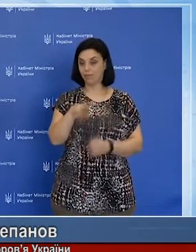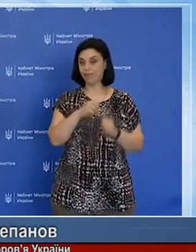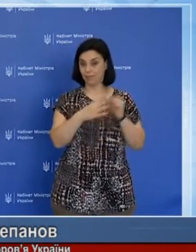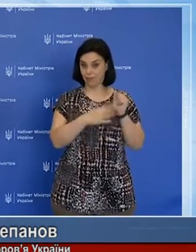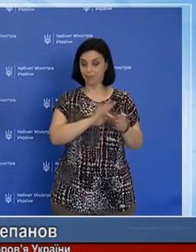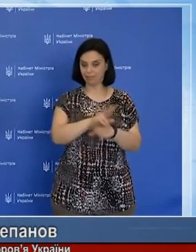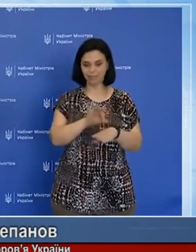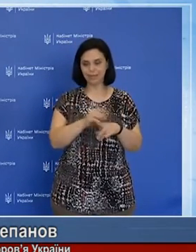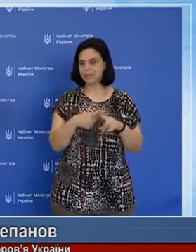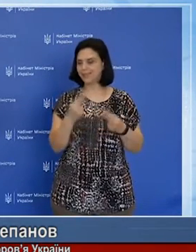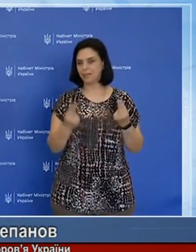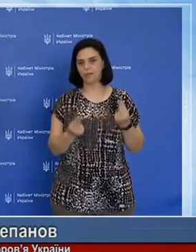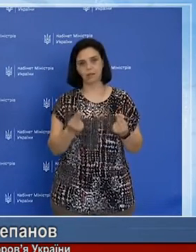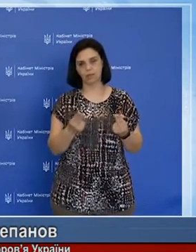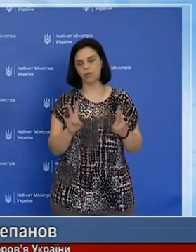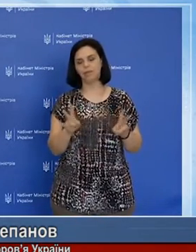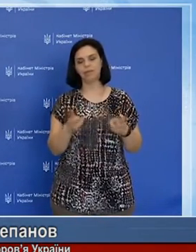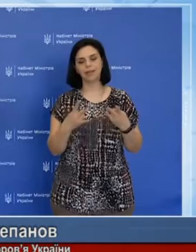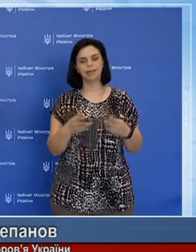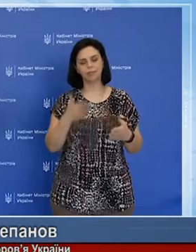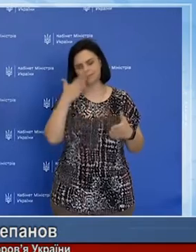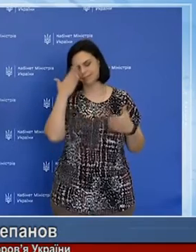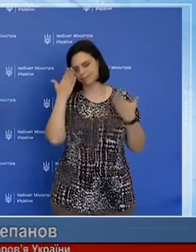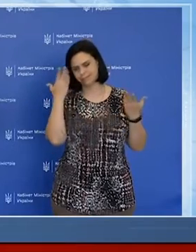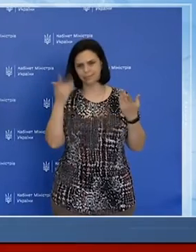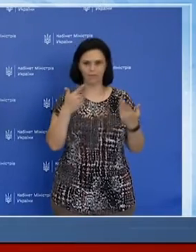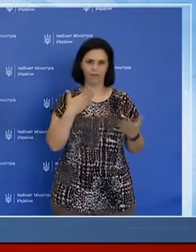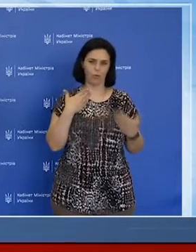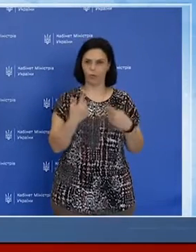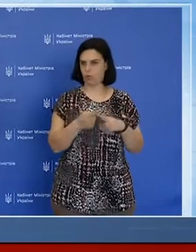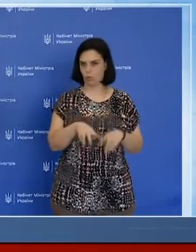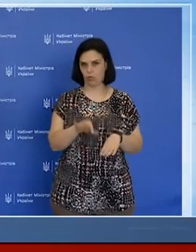COVID-19 – це не іграшки. Не треба до нього відноситись легковажно.